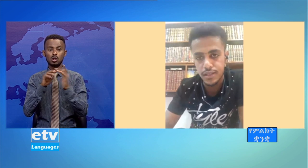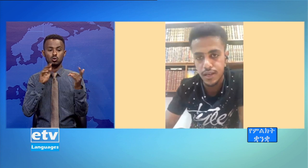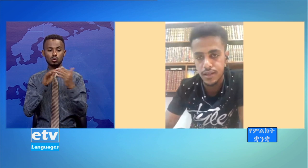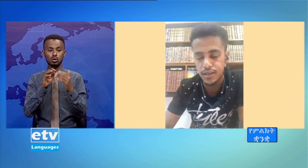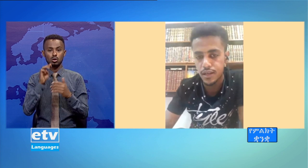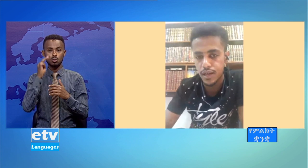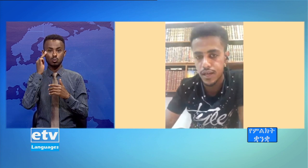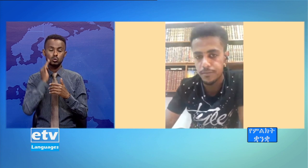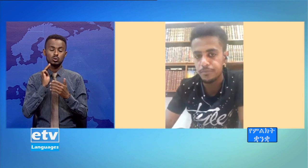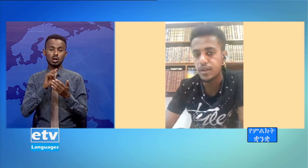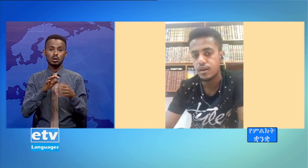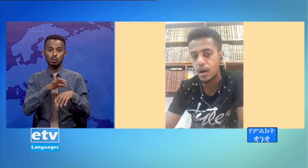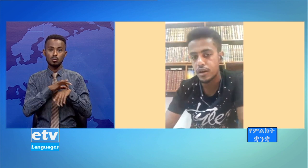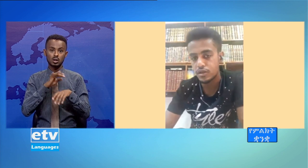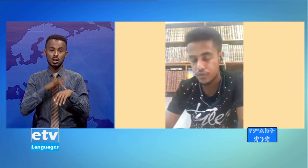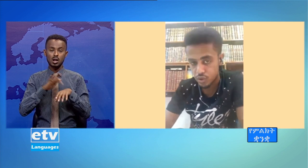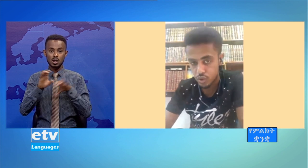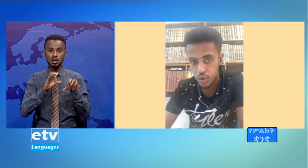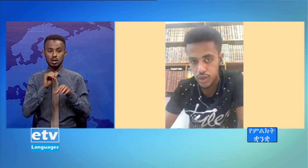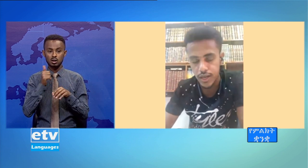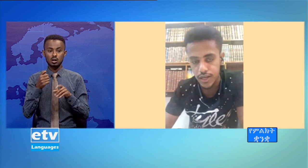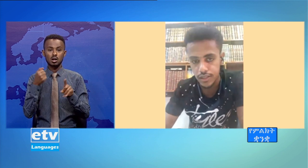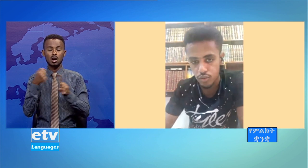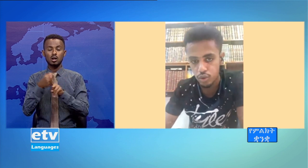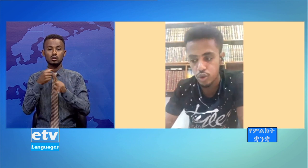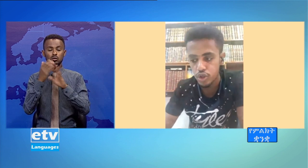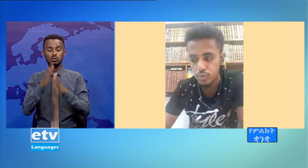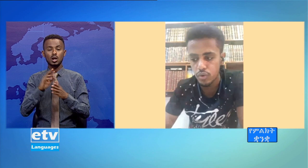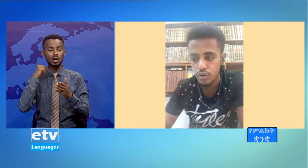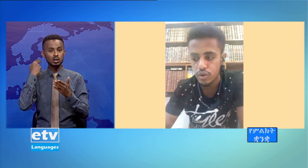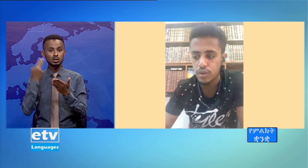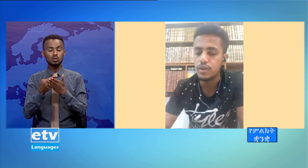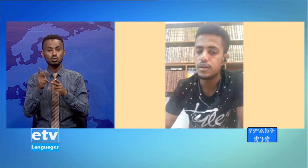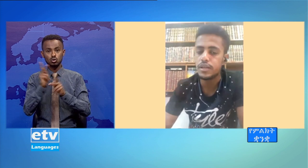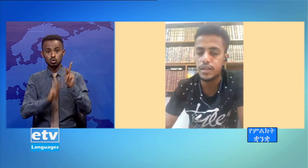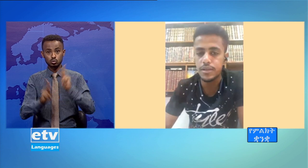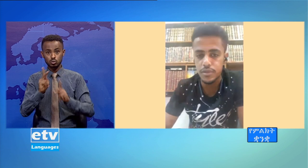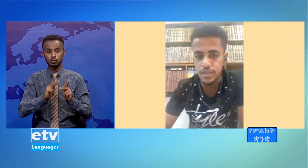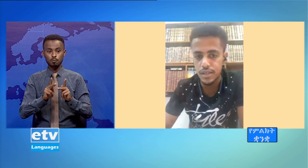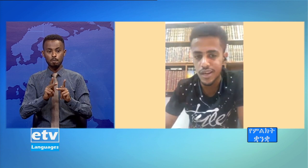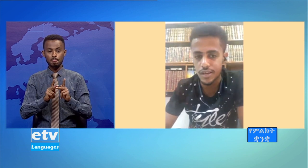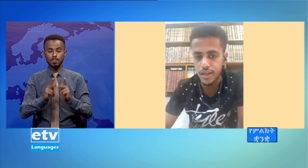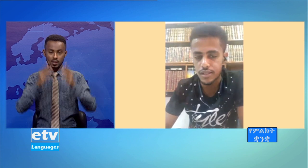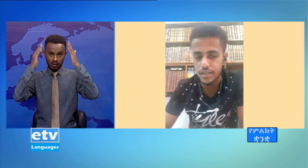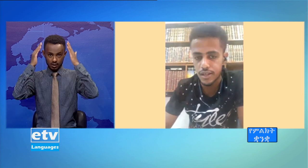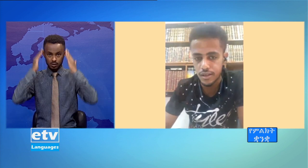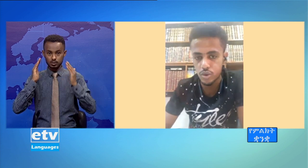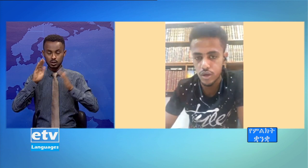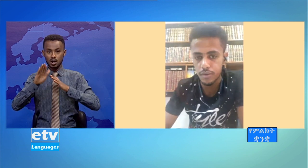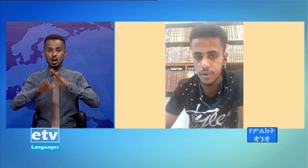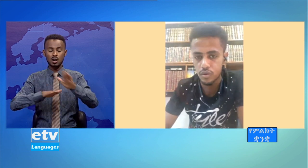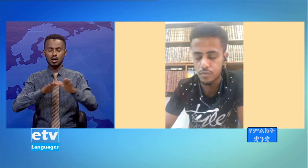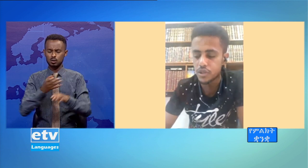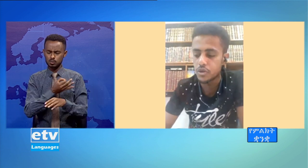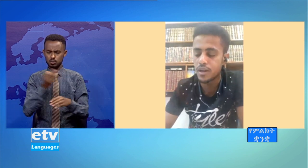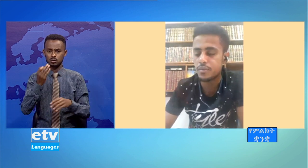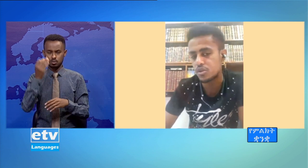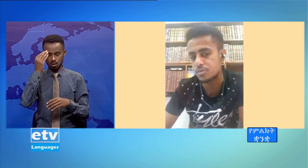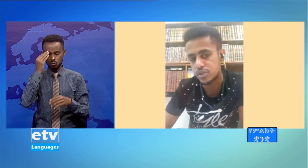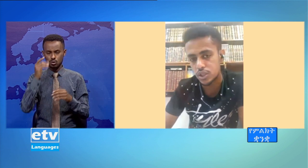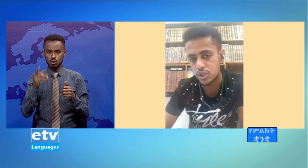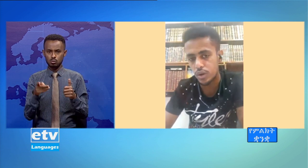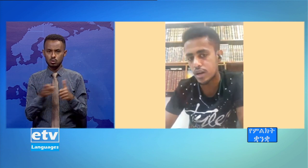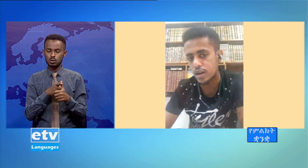በሱዳን መሬት ላይ እንዳይካሄድ አክቲቪስቶቹ እና ጋዜጠኞቹ ህዝቡ የግብጽን አካሄድ ጠንቅቀው ስለሚያውቁ